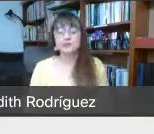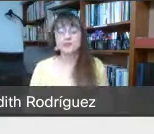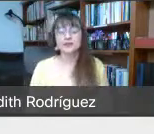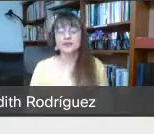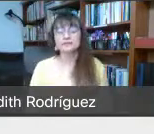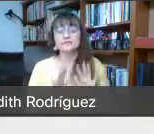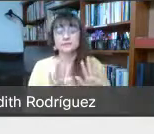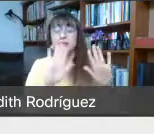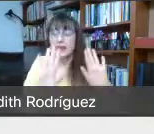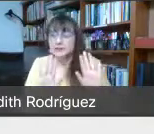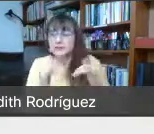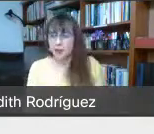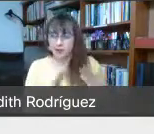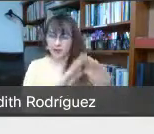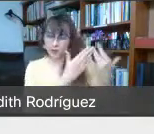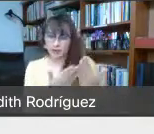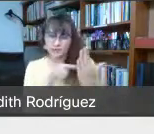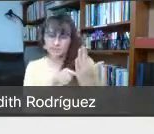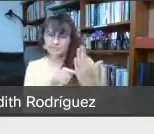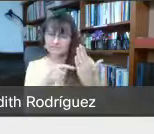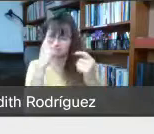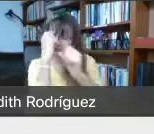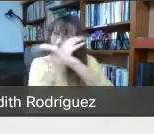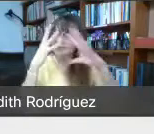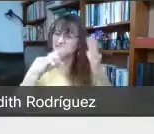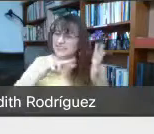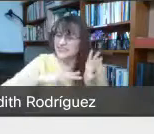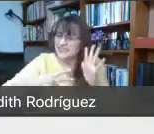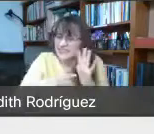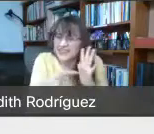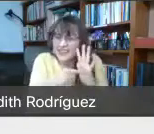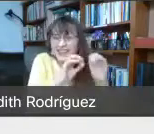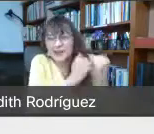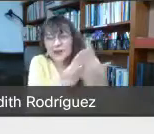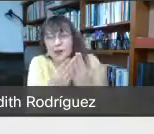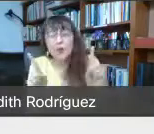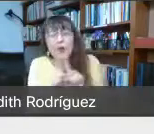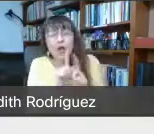Este análisis de una primera lengua, una segunda, esta reflexión tiene que ver con la literatura.